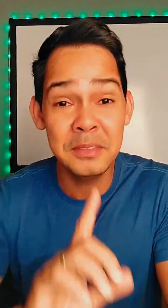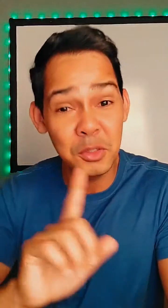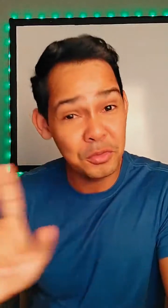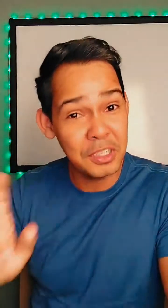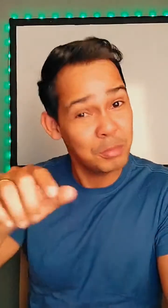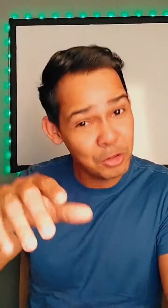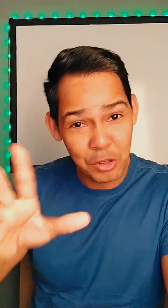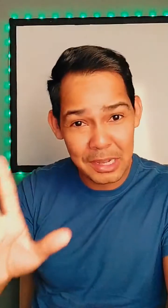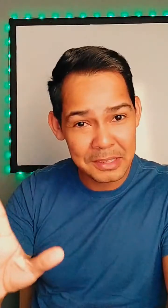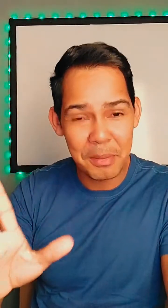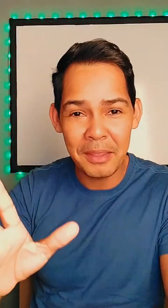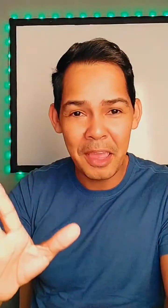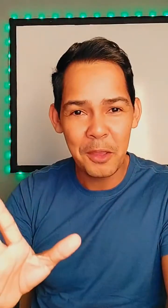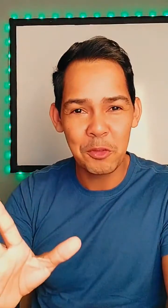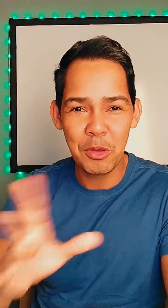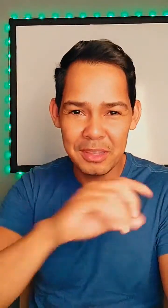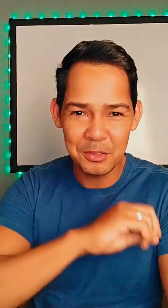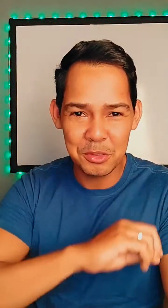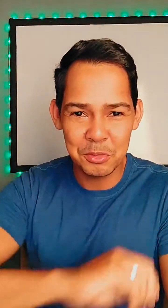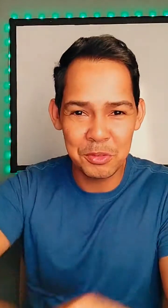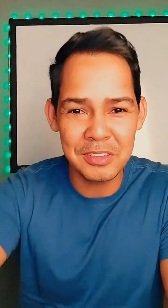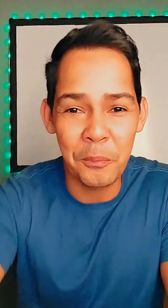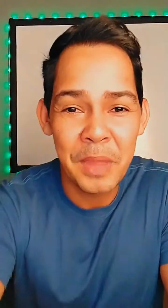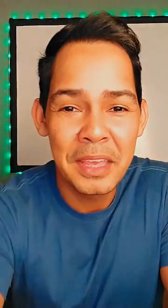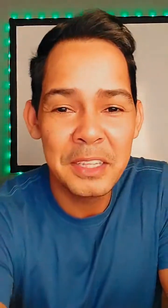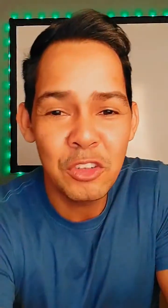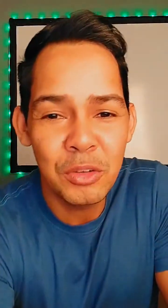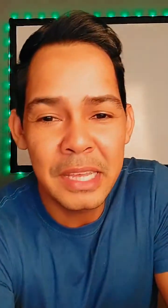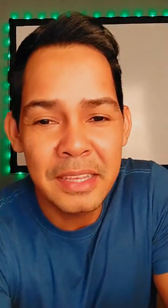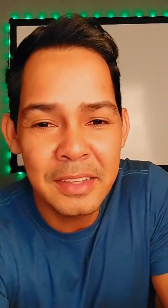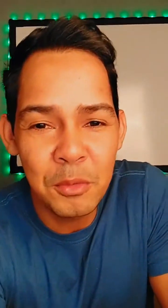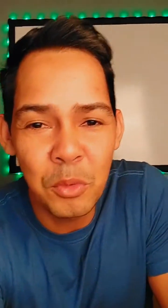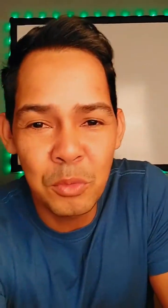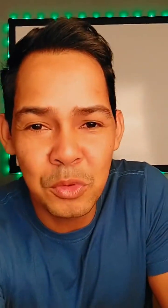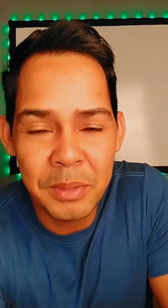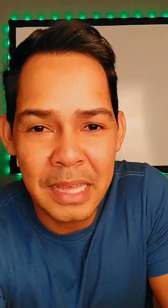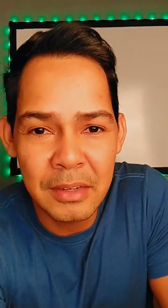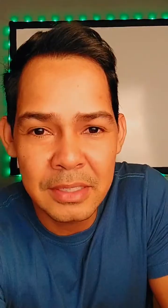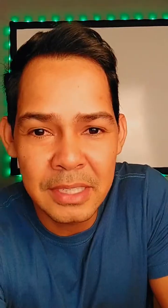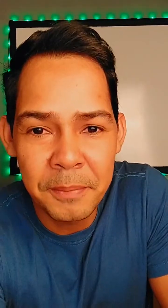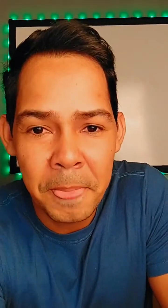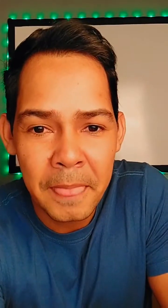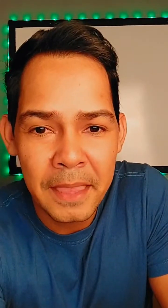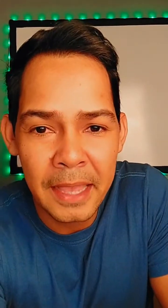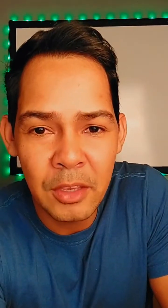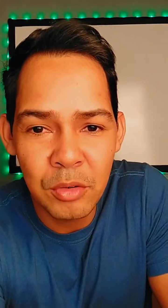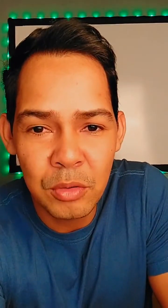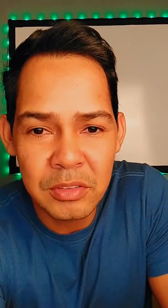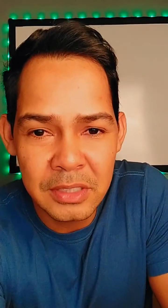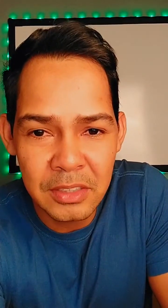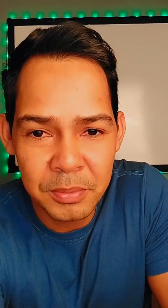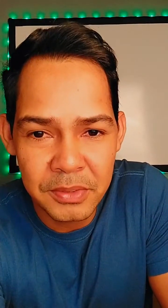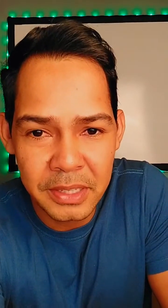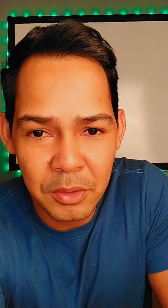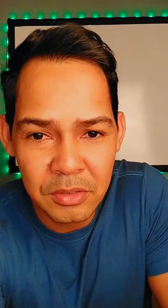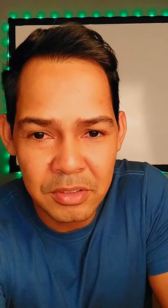fez, pode colocar também. Eu estou aqui à sua disposição. E deixa eu ler aqui, que tem uns comentários aqui, que aí eu vou conseguir responder, enquanto vocês